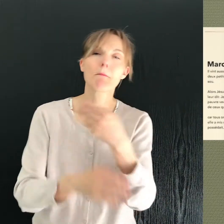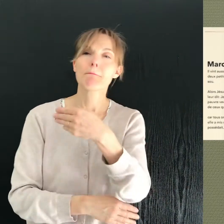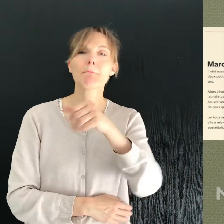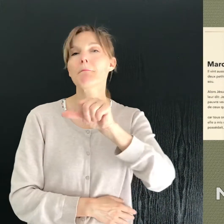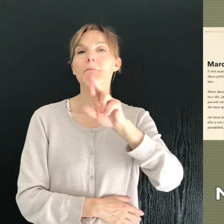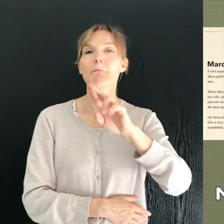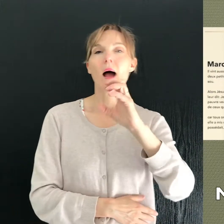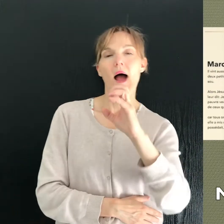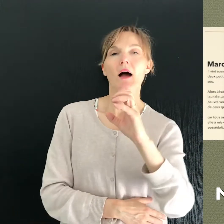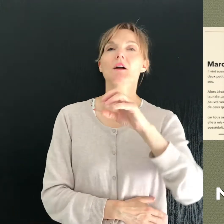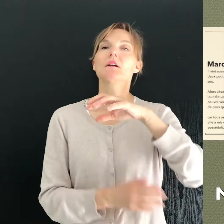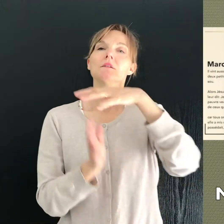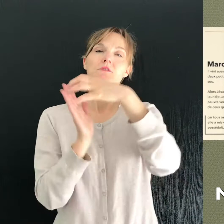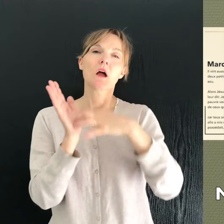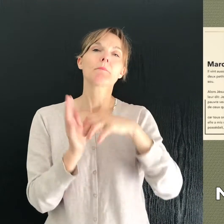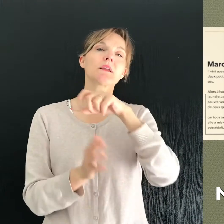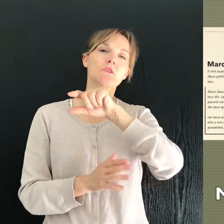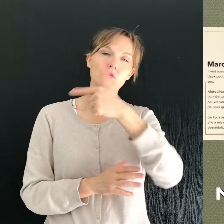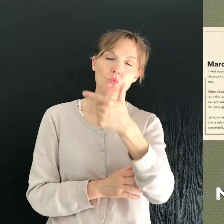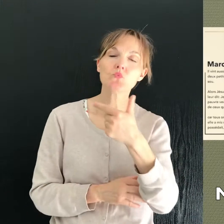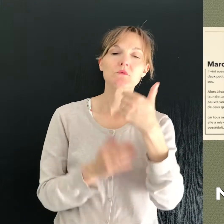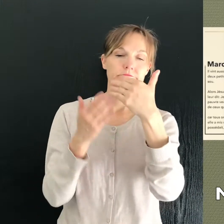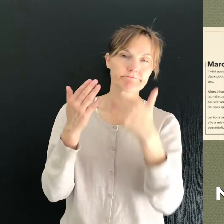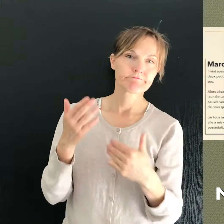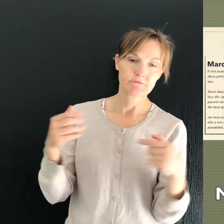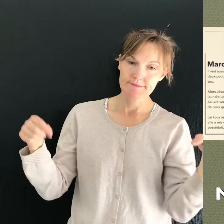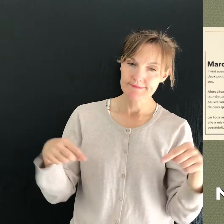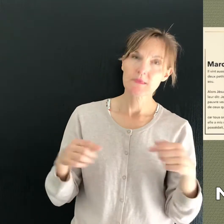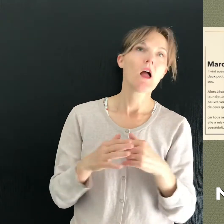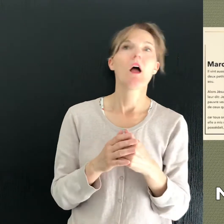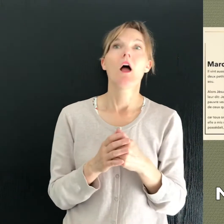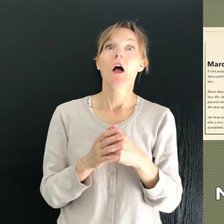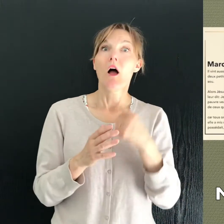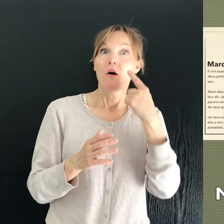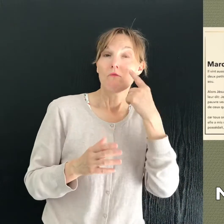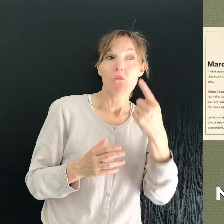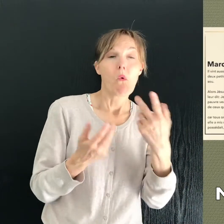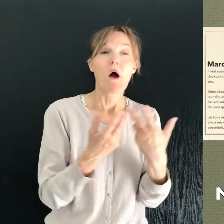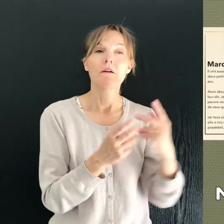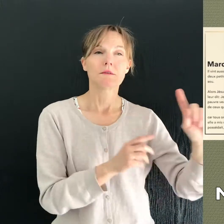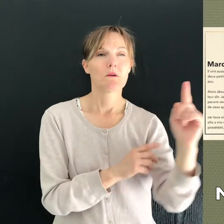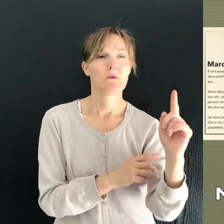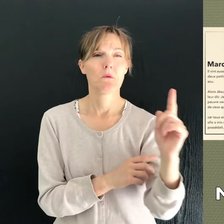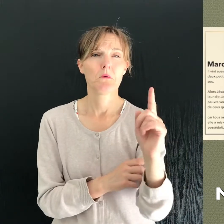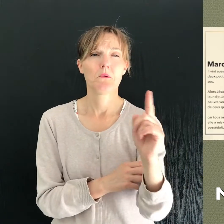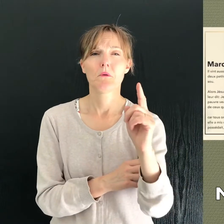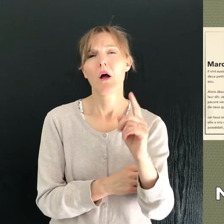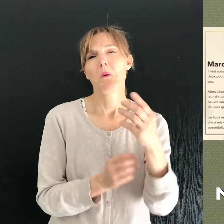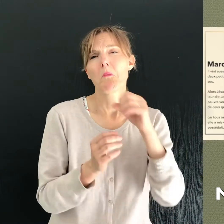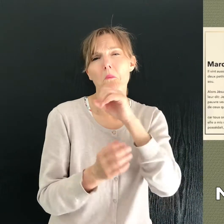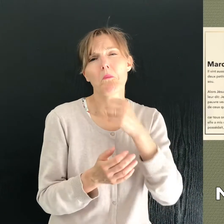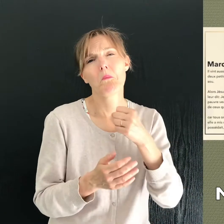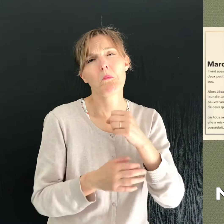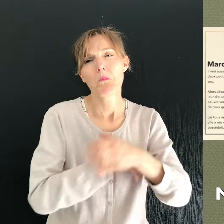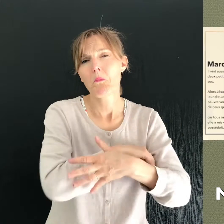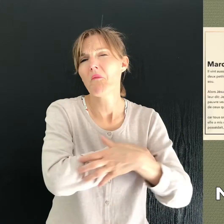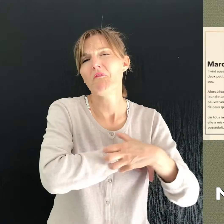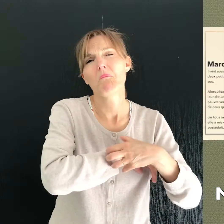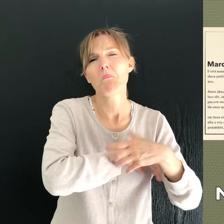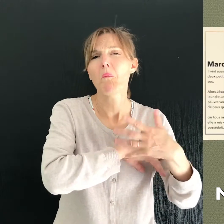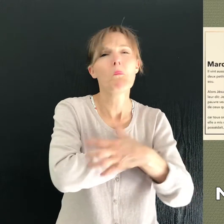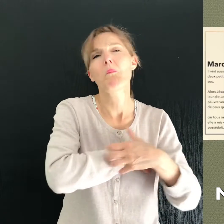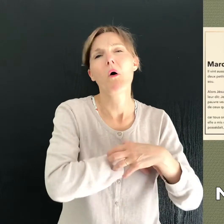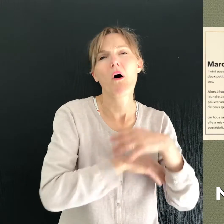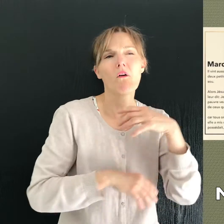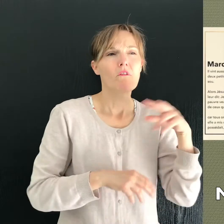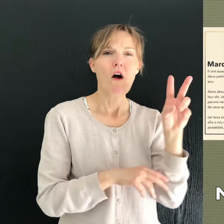de Marc au chapitre 12, versets 42 à 44, il vint aussi une pauvre veuve. Elle lui mit 2 petites pièces